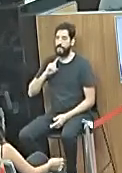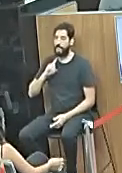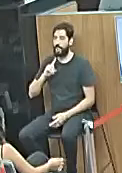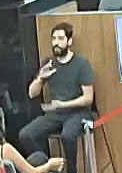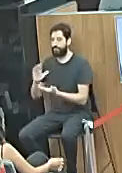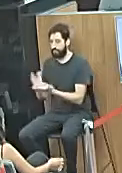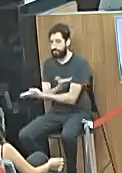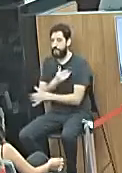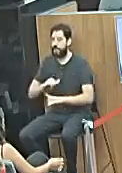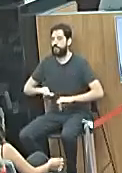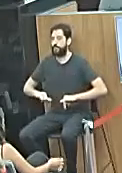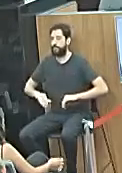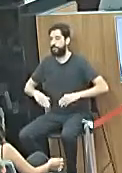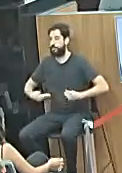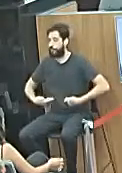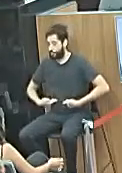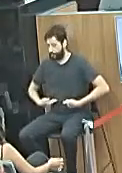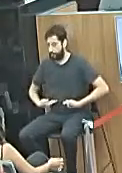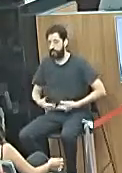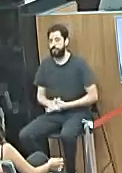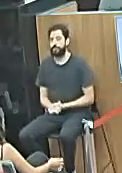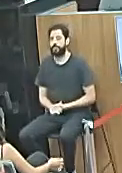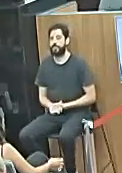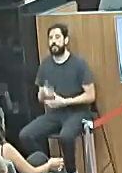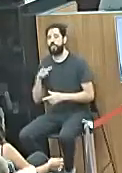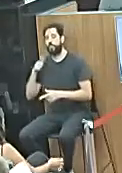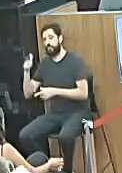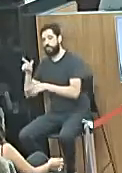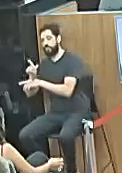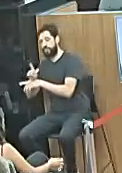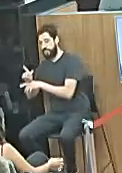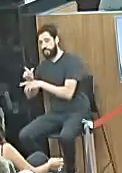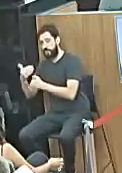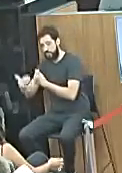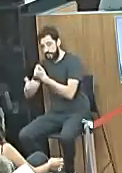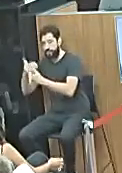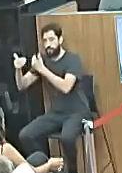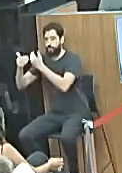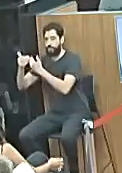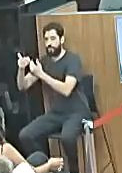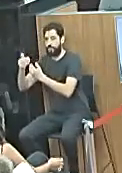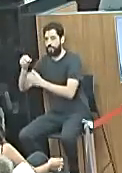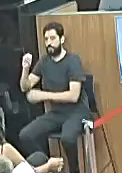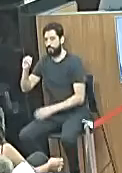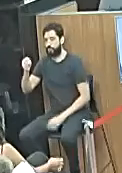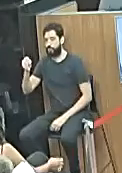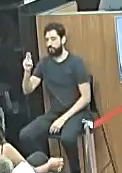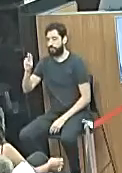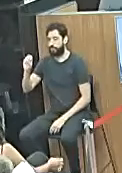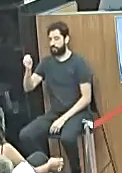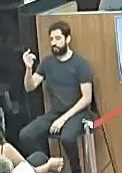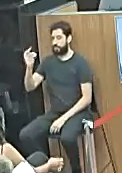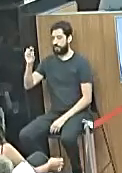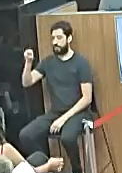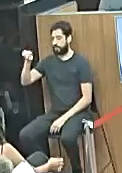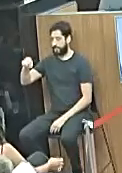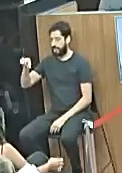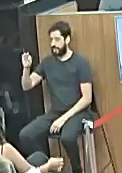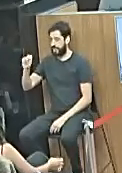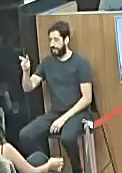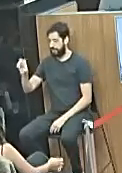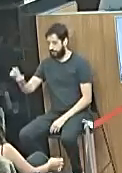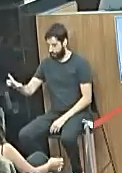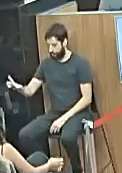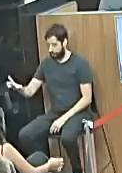programa 0 91 gestão e desenvolvimento sustentável de recursos hídricos programa 0